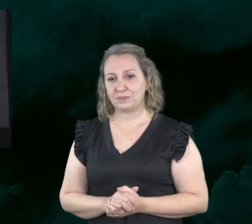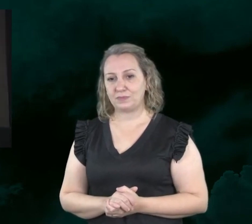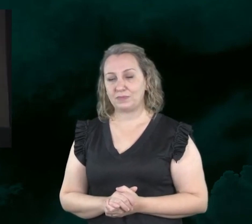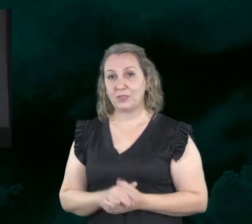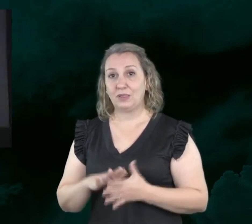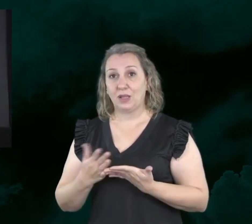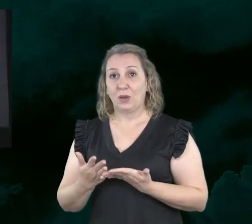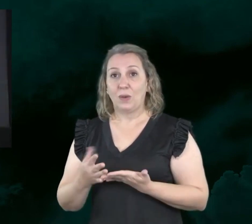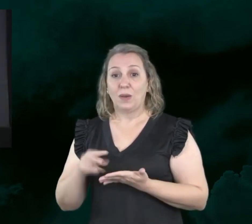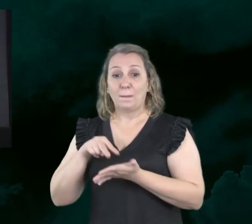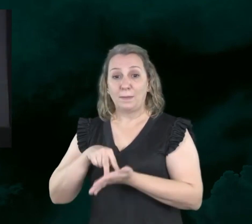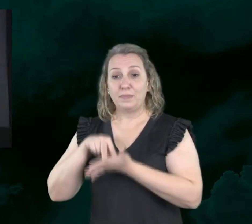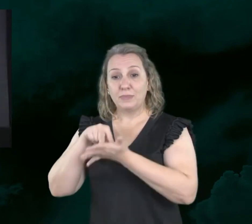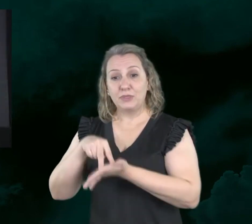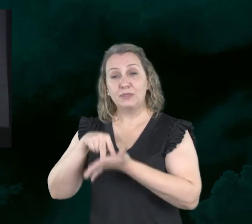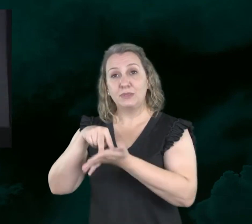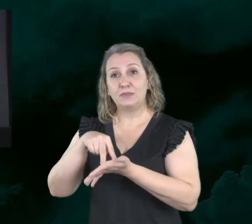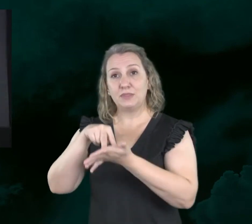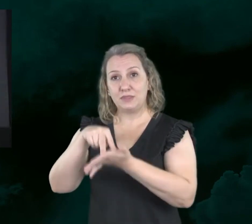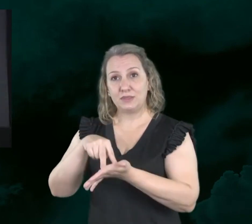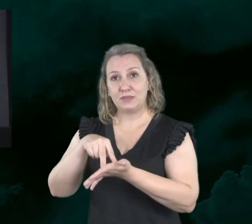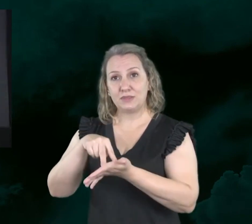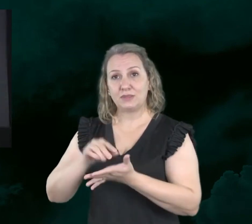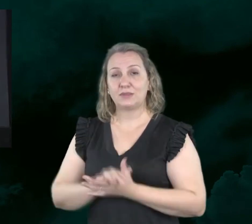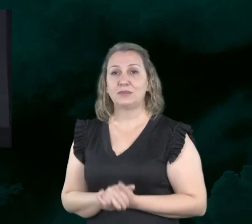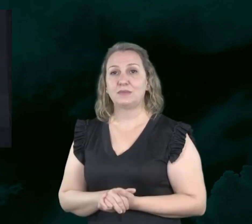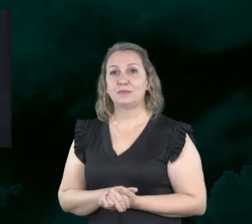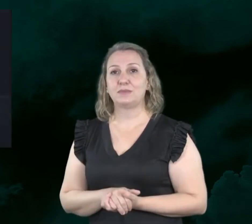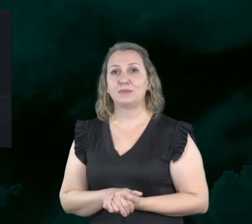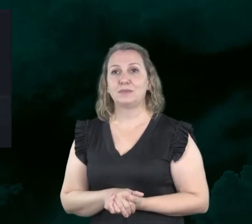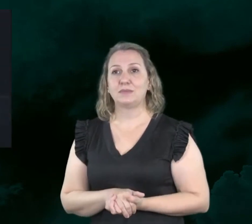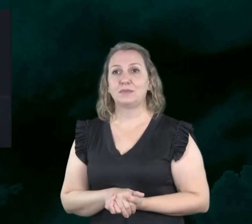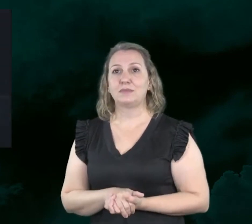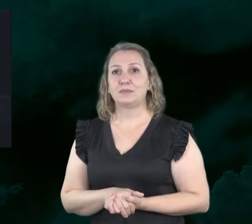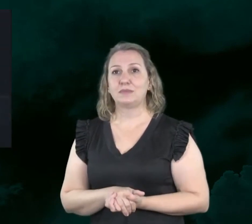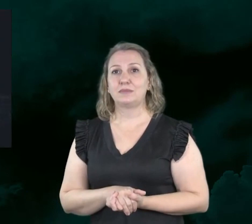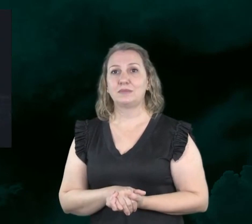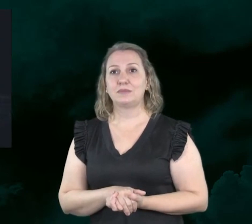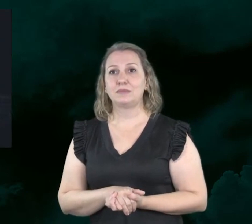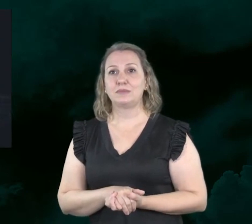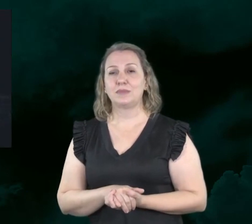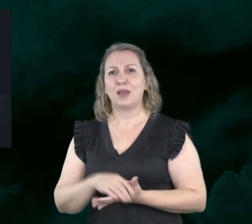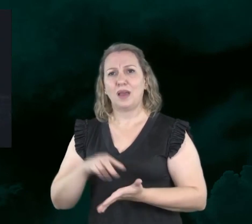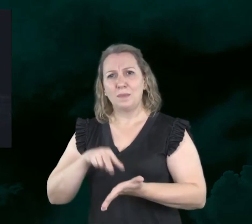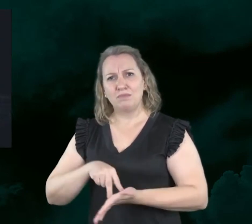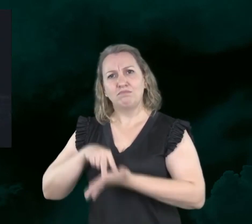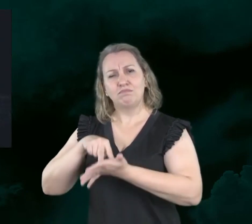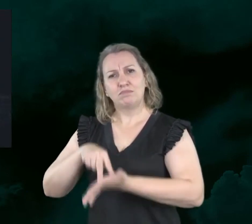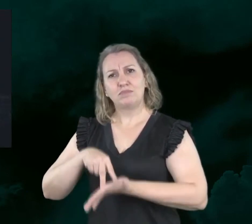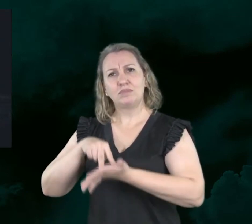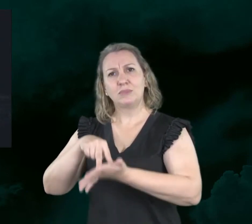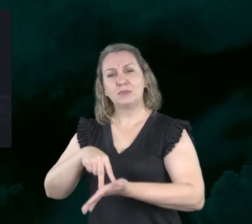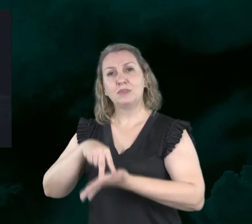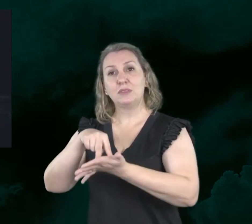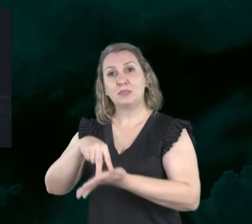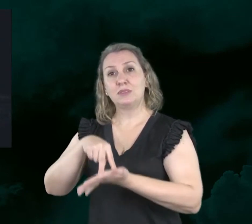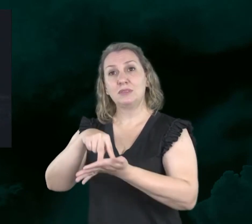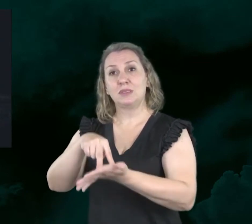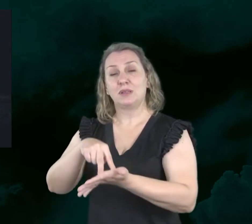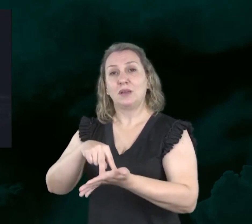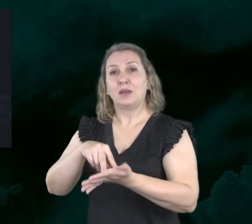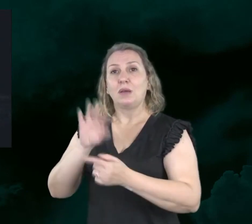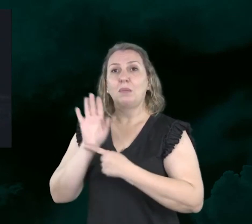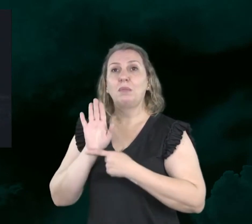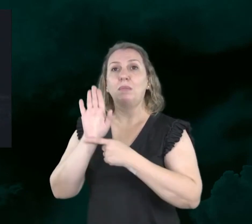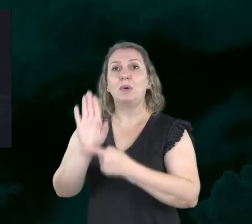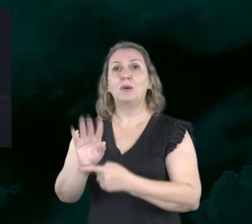outra. Aqui, ó, a perseverança marca a passagem da vida espiritual